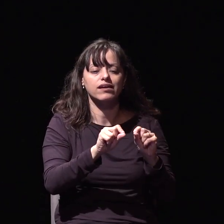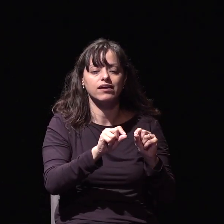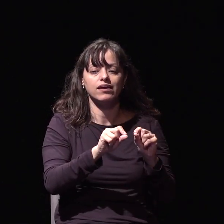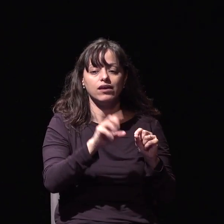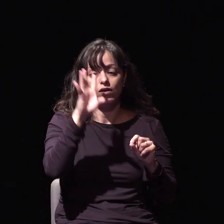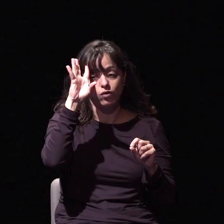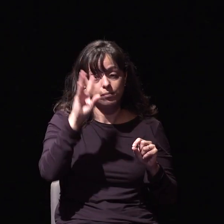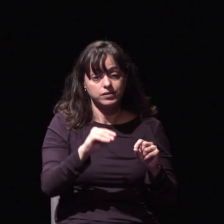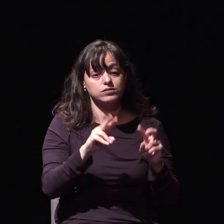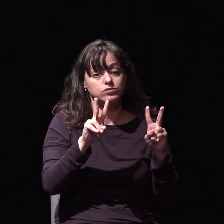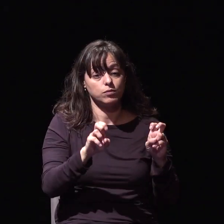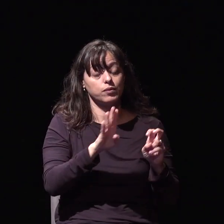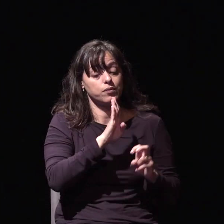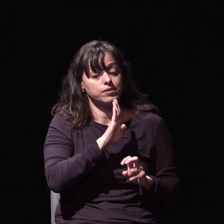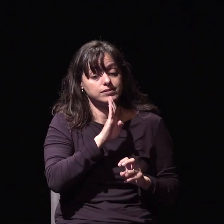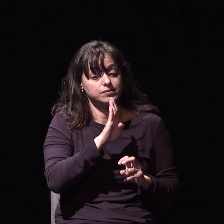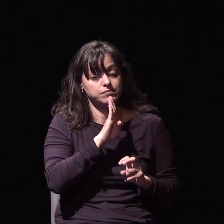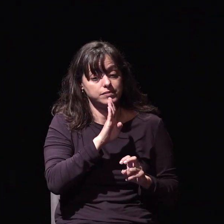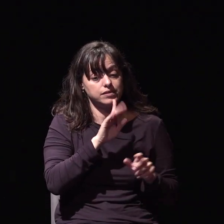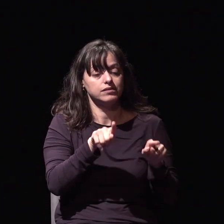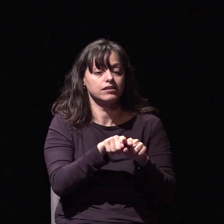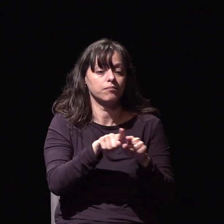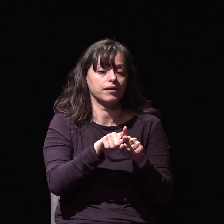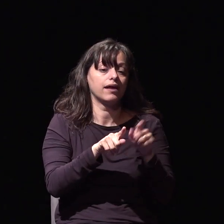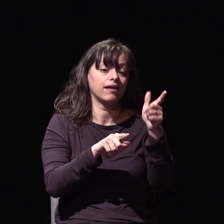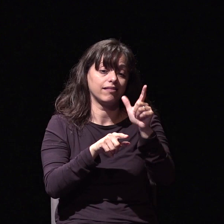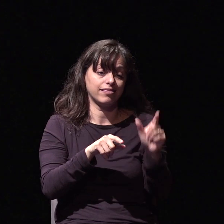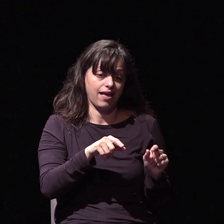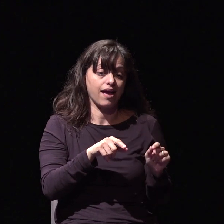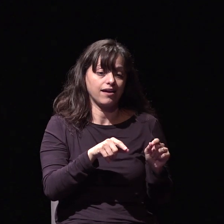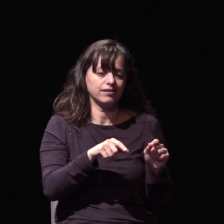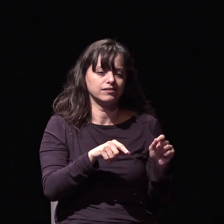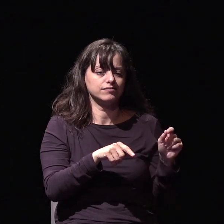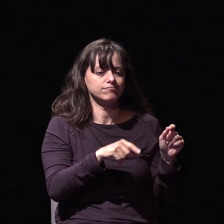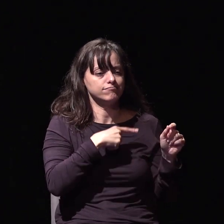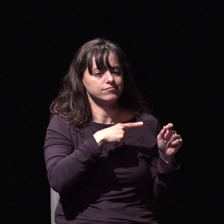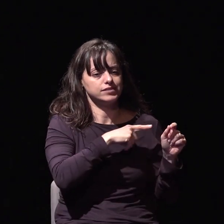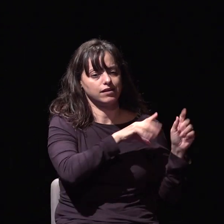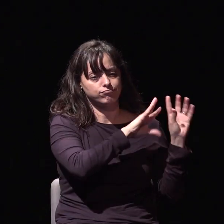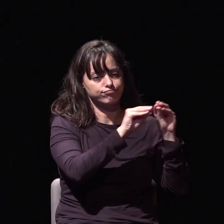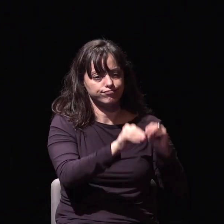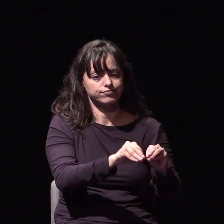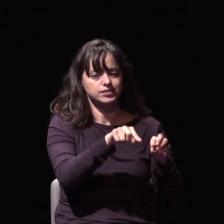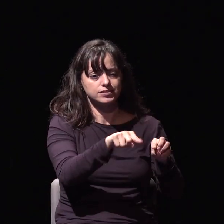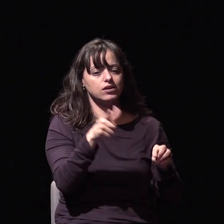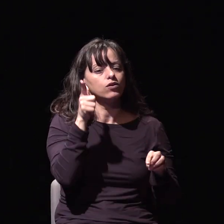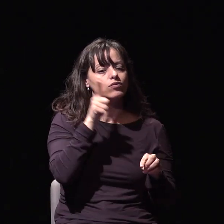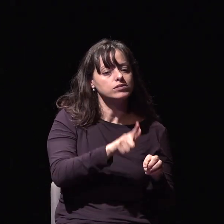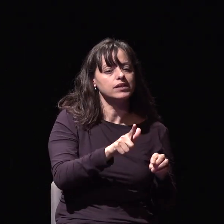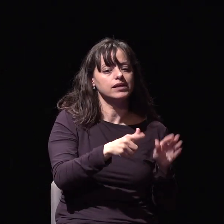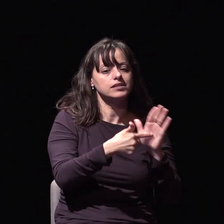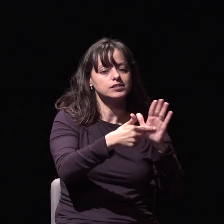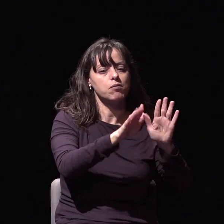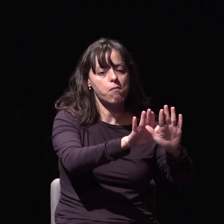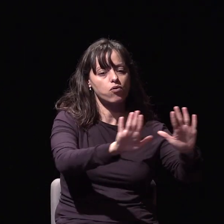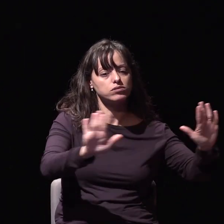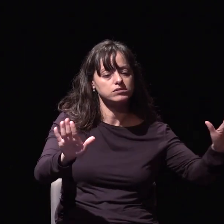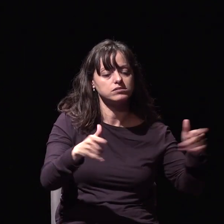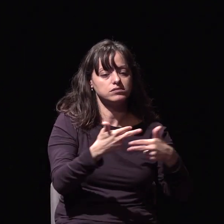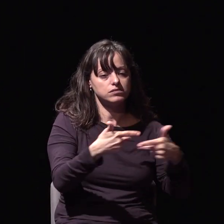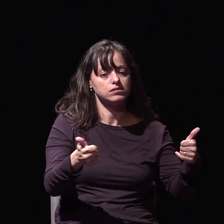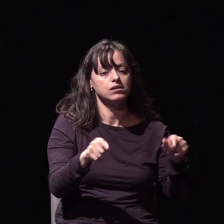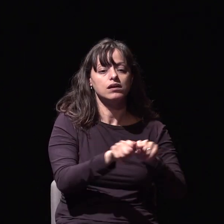o conhecimento que ela traz da Itália para cá e consegue fazer leituras para fazer exposições, para